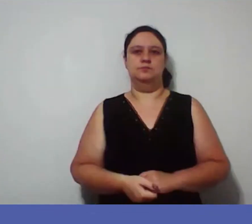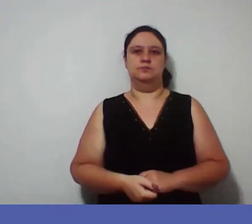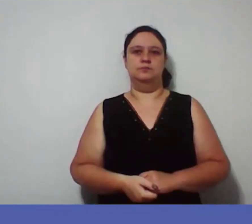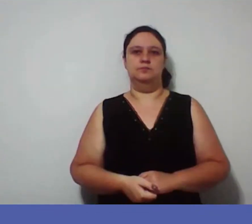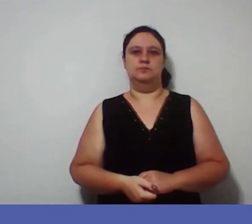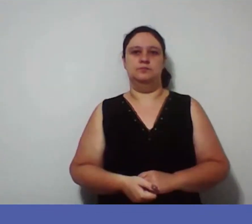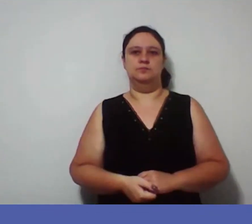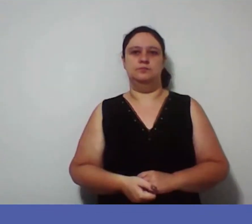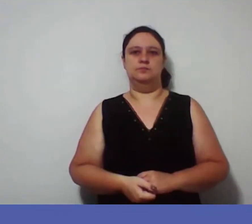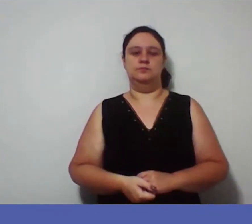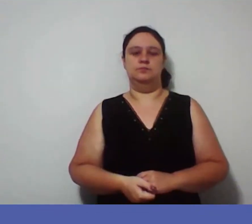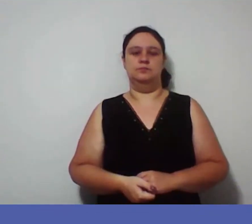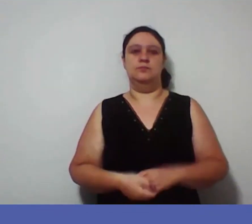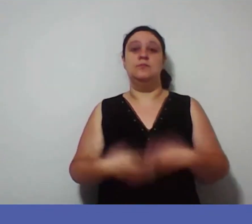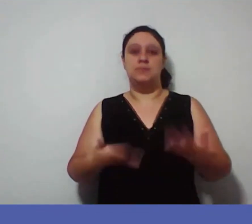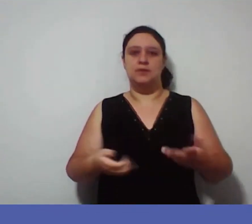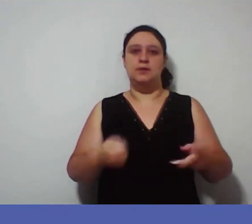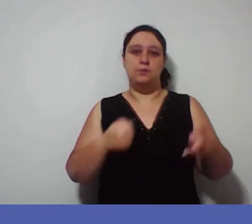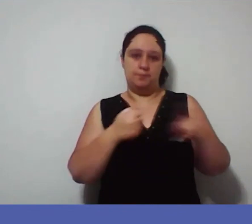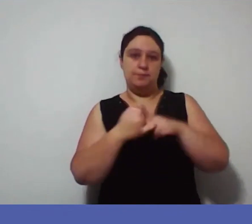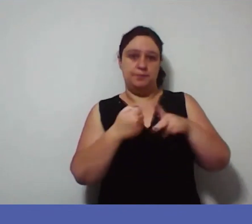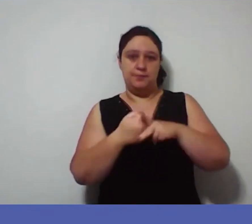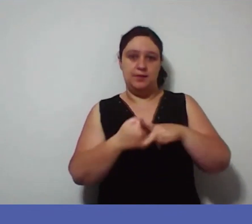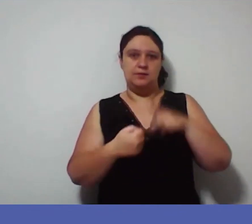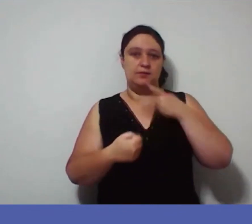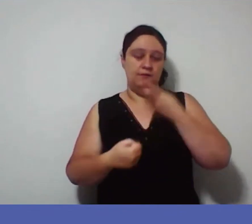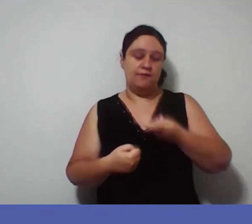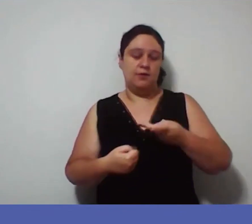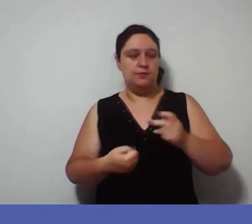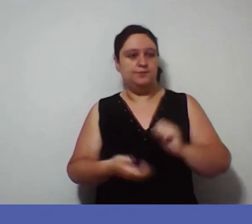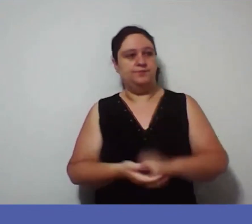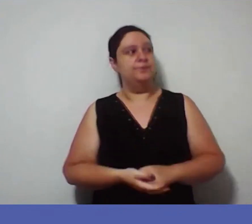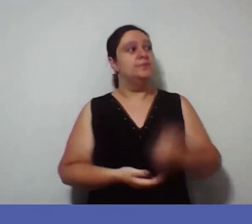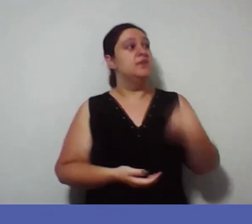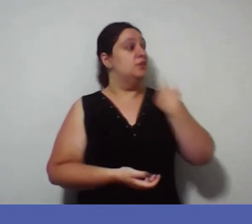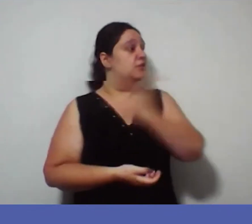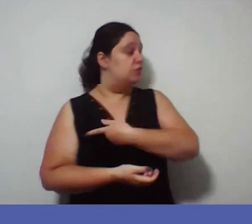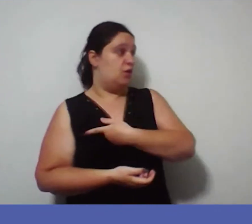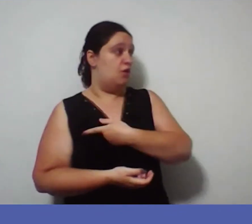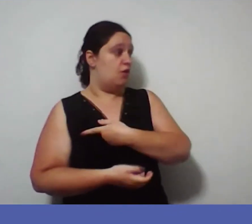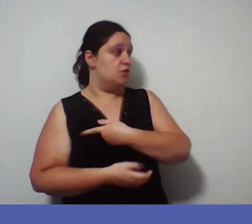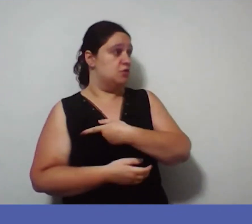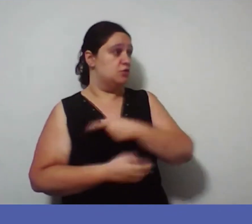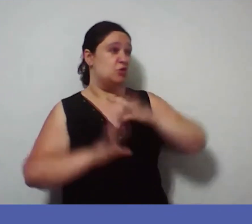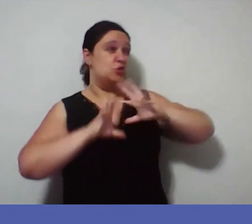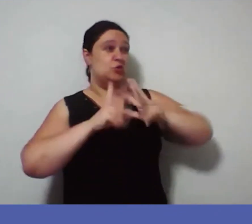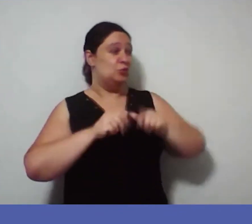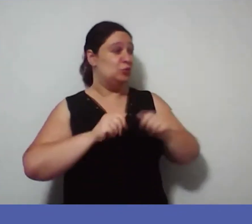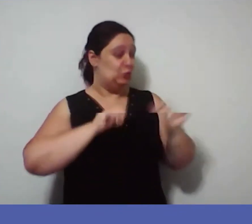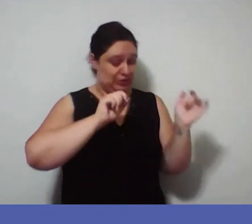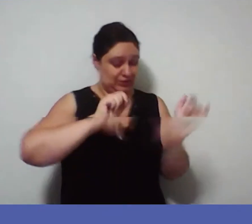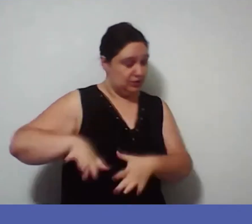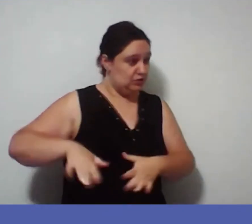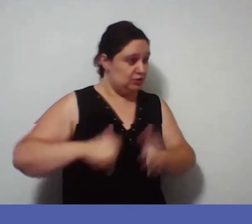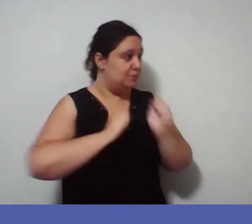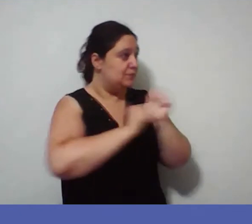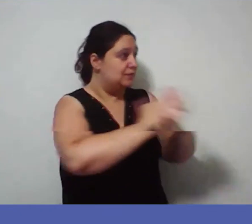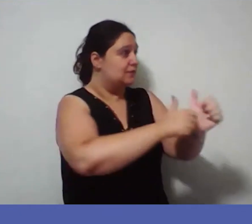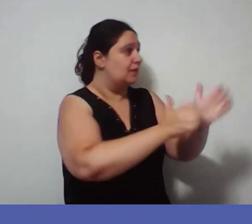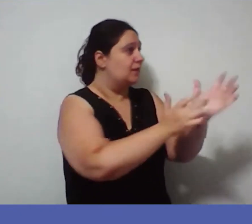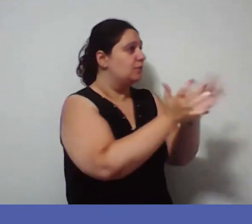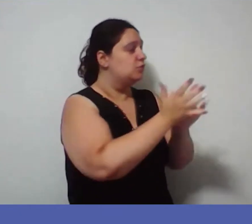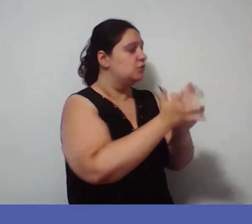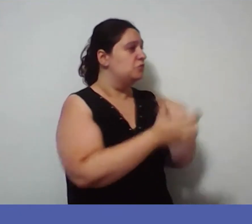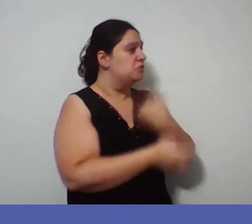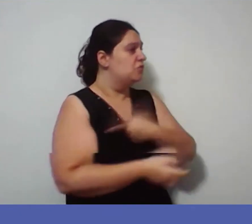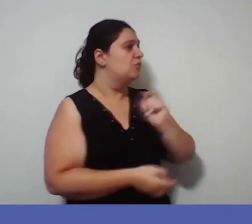Aí Pedro então falou: Pedro, eis que nós tudo deixamos e seguimos, que será pois de nós? Senhor, nós